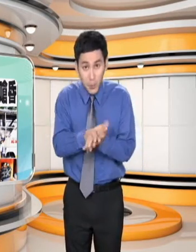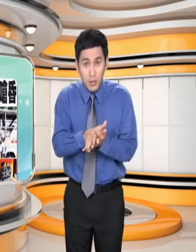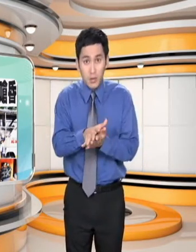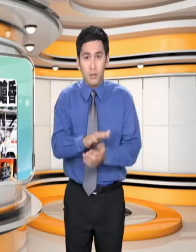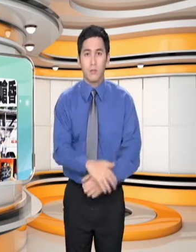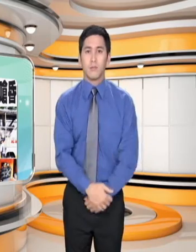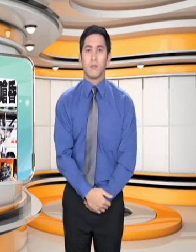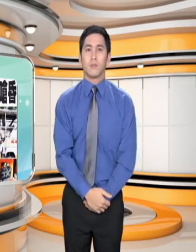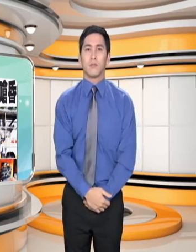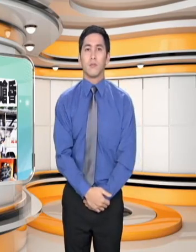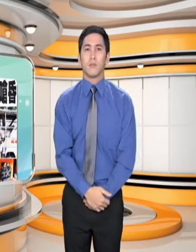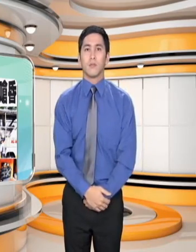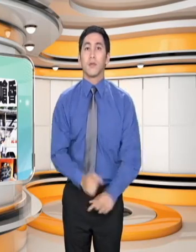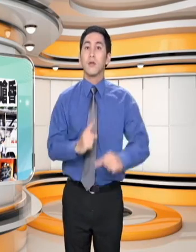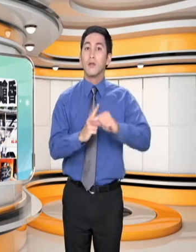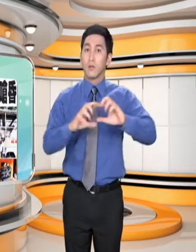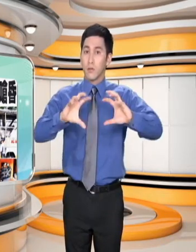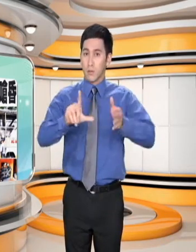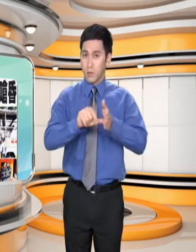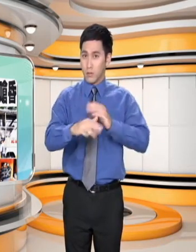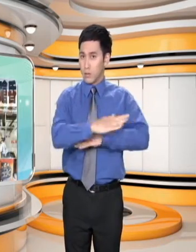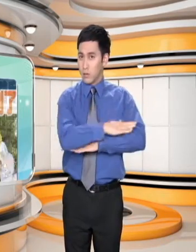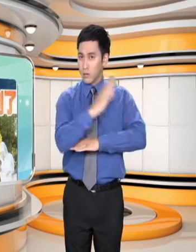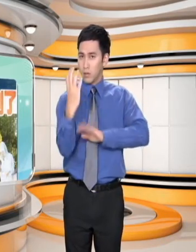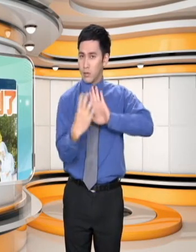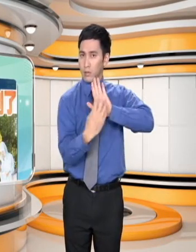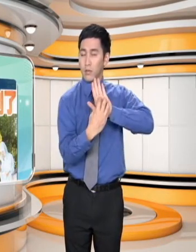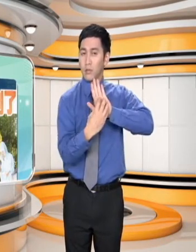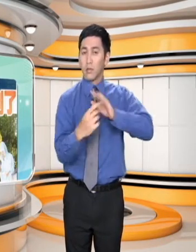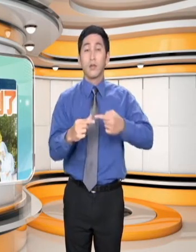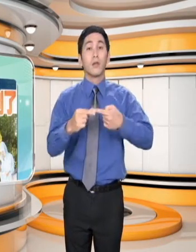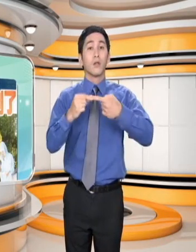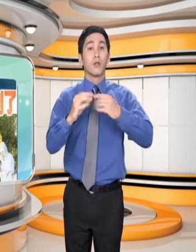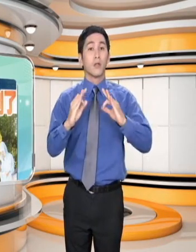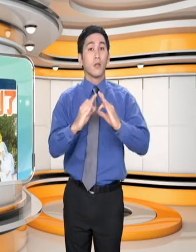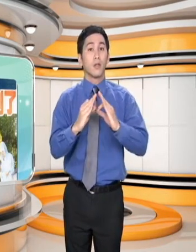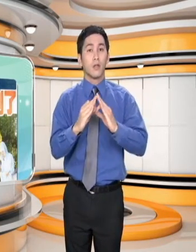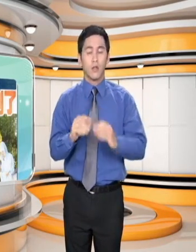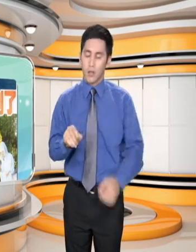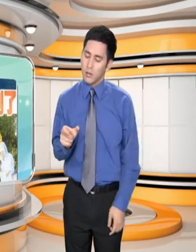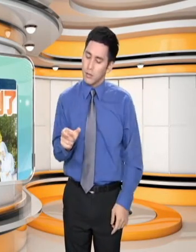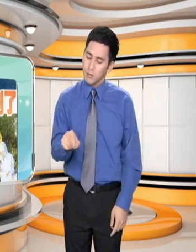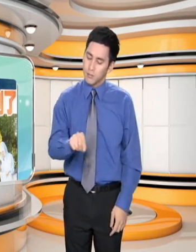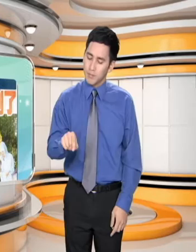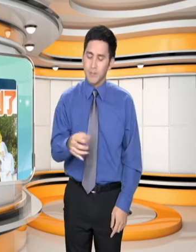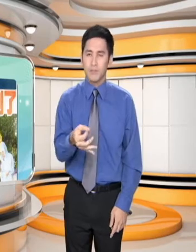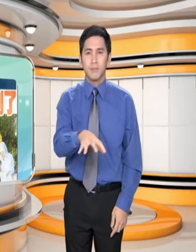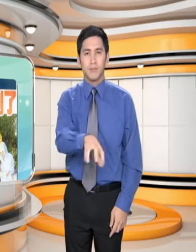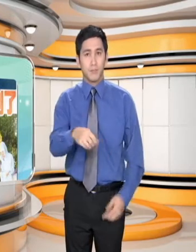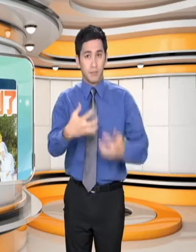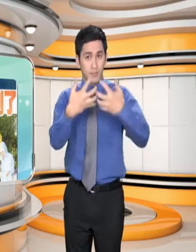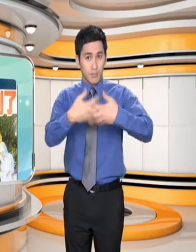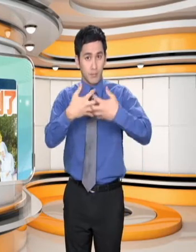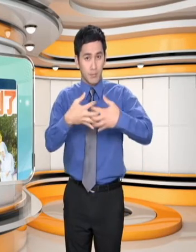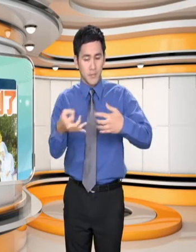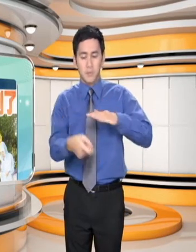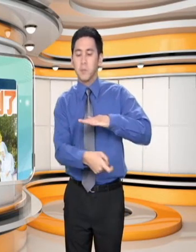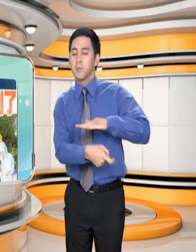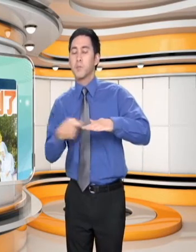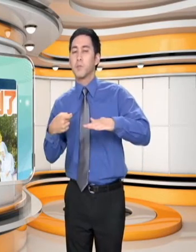昏。而中国时报的头条是，第一银行盗领案，昨天又找到了